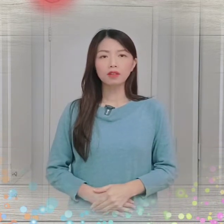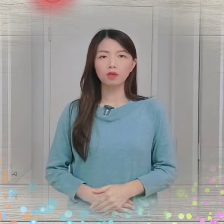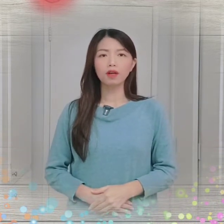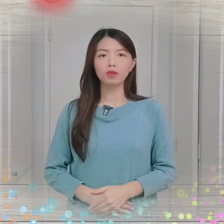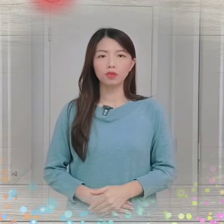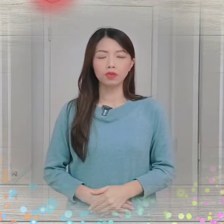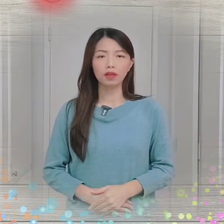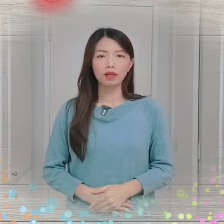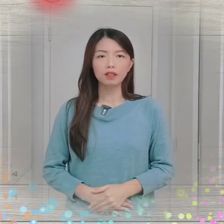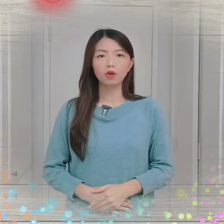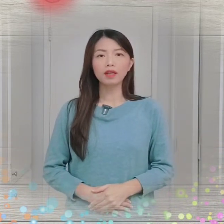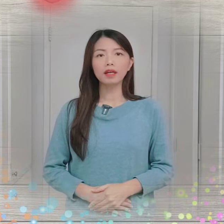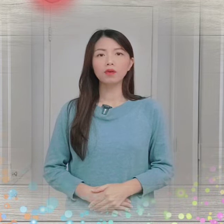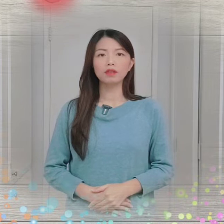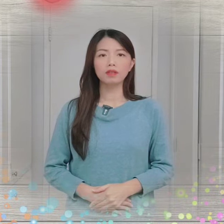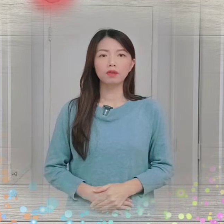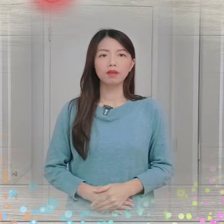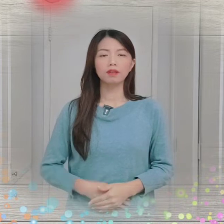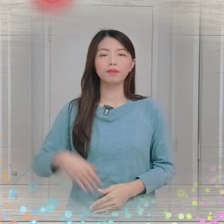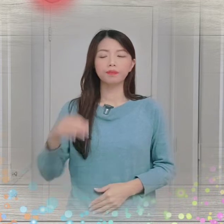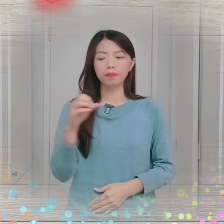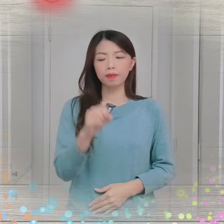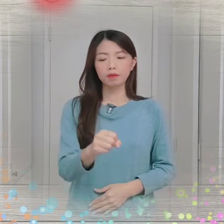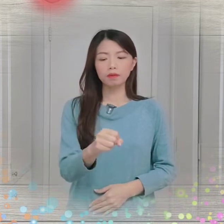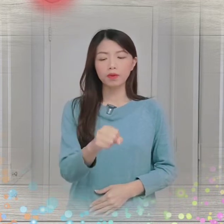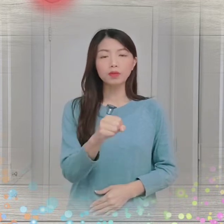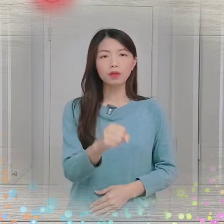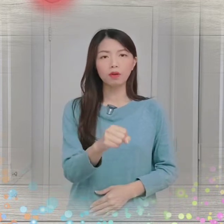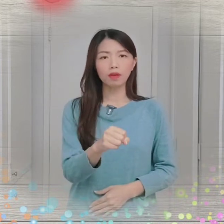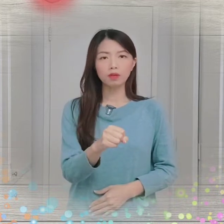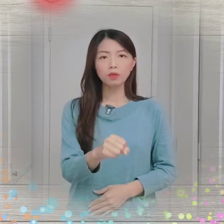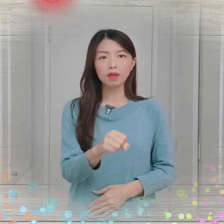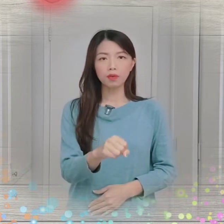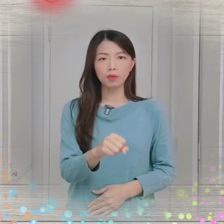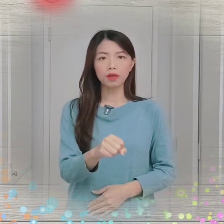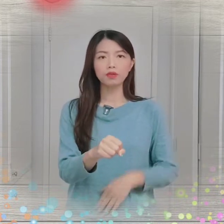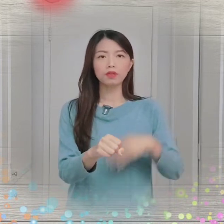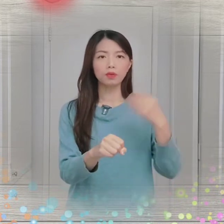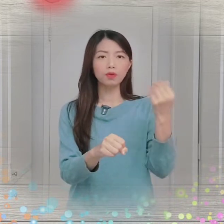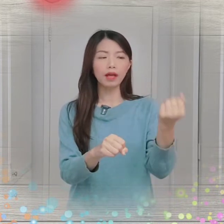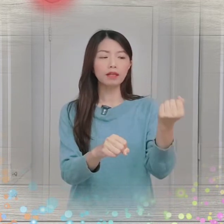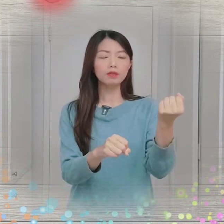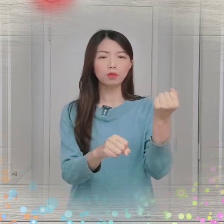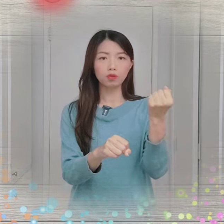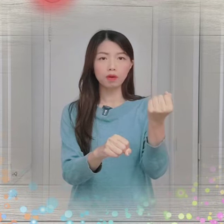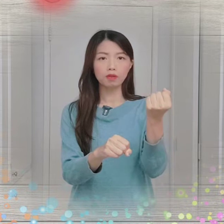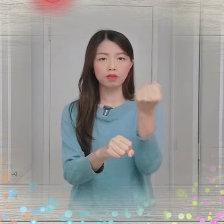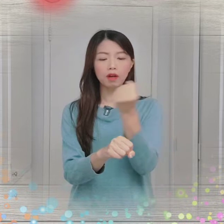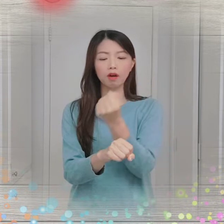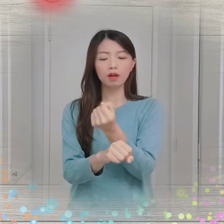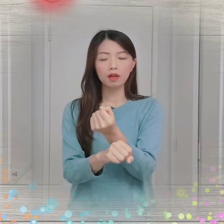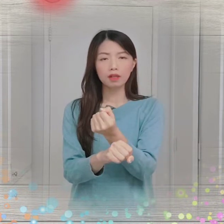천사가 전하여준 전하다라고 한 뜻의 수어는 왼손은 이렇게 손등이 외로 보이게 해주시고 다른 손도